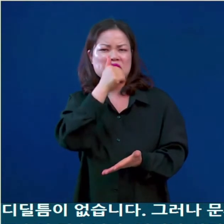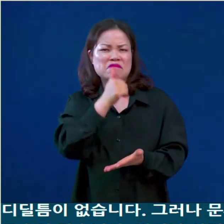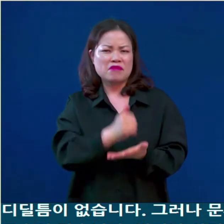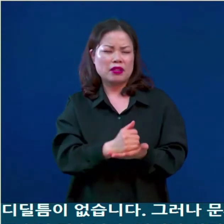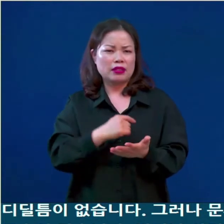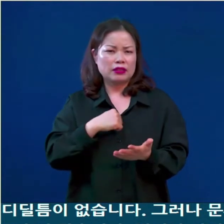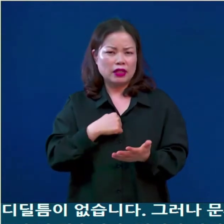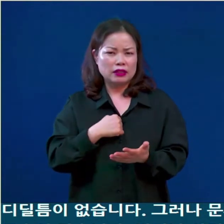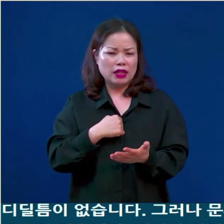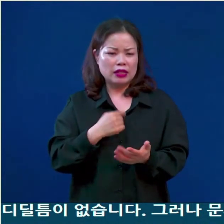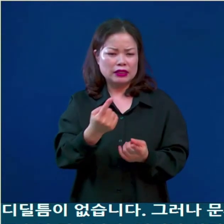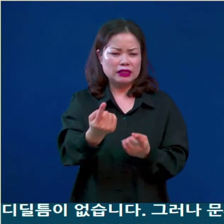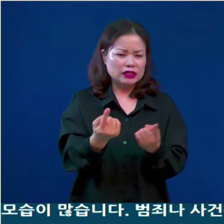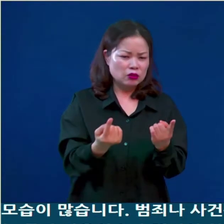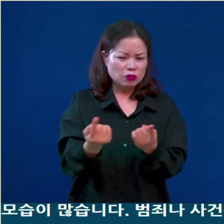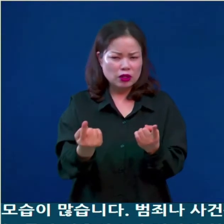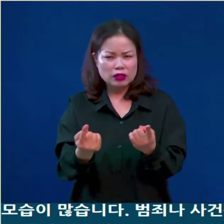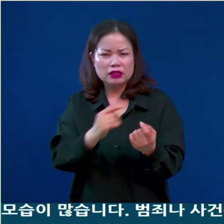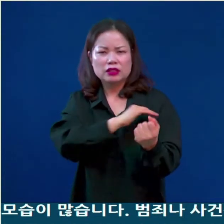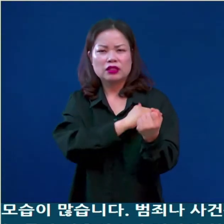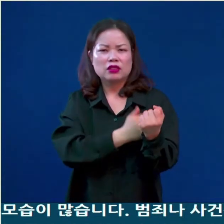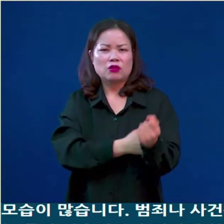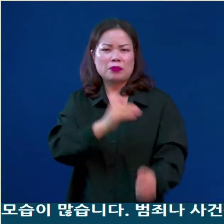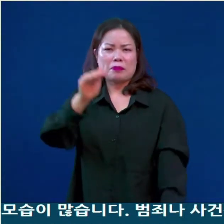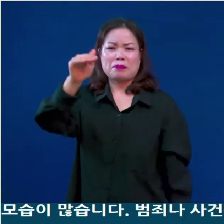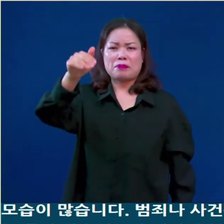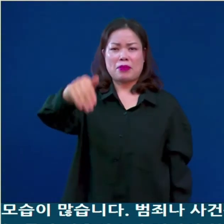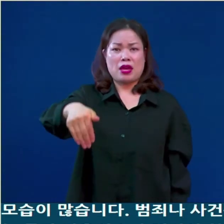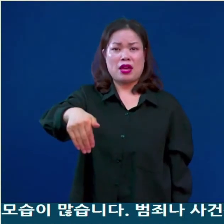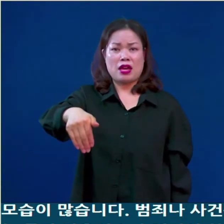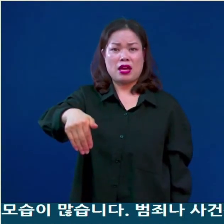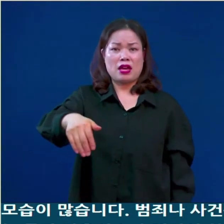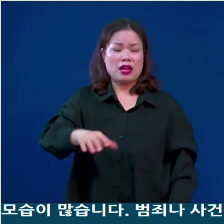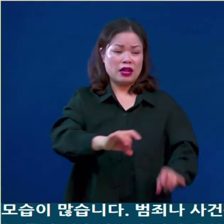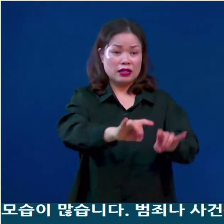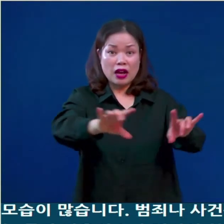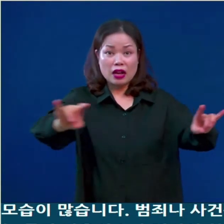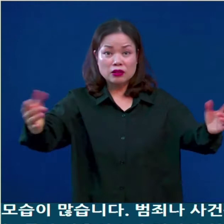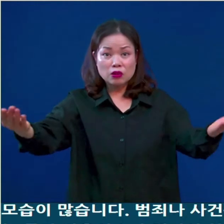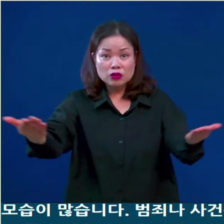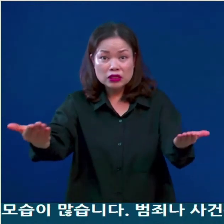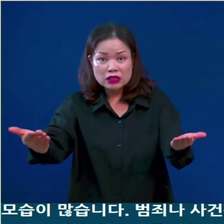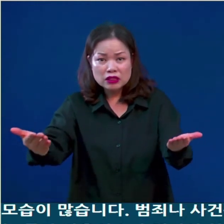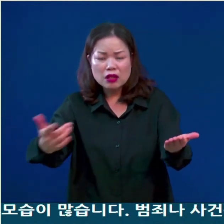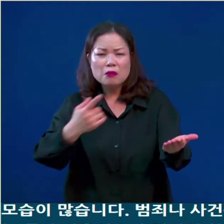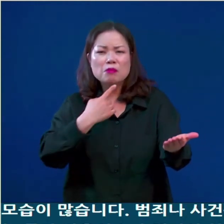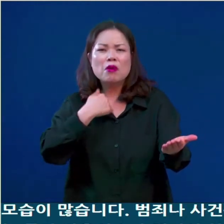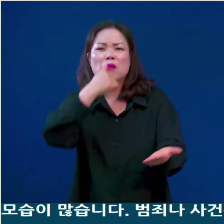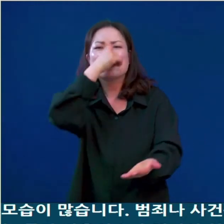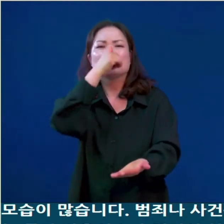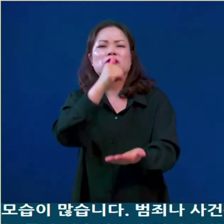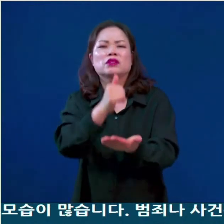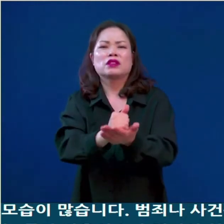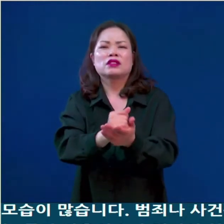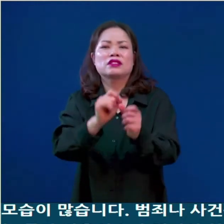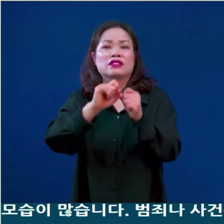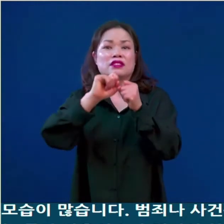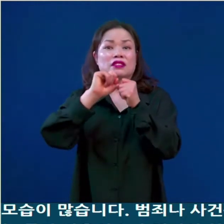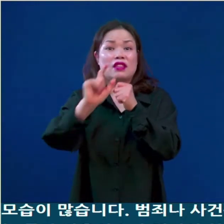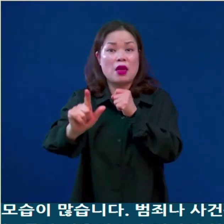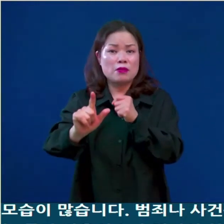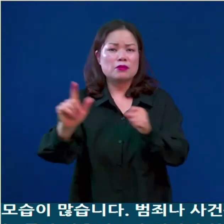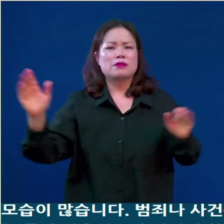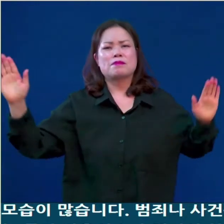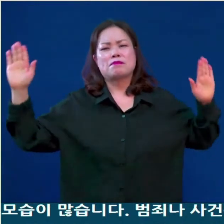통제하는 기능이 저하되는 것이죠. 그래서 각종 사건과 사고, 범죄는 대부분 다